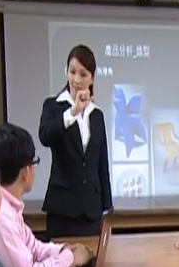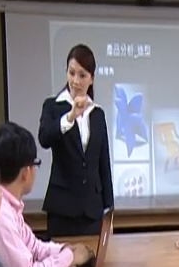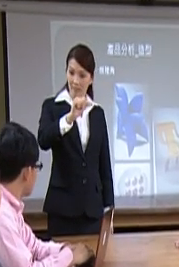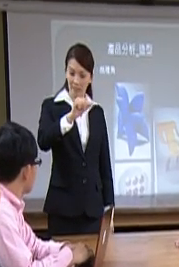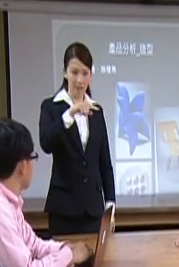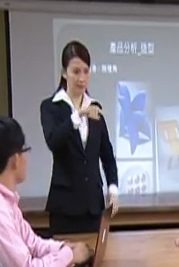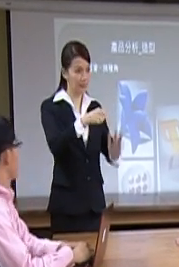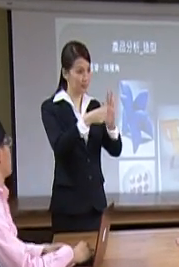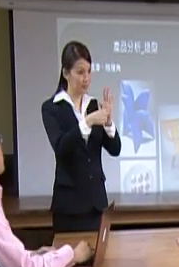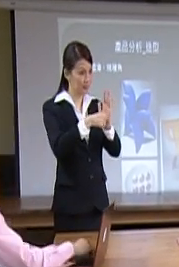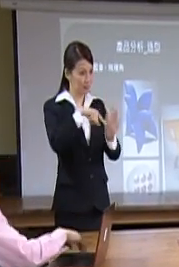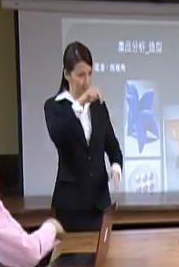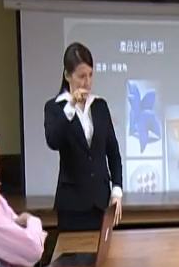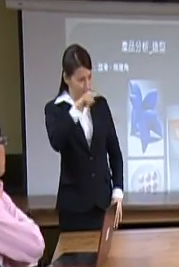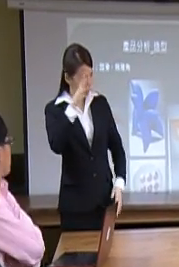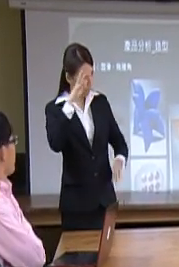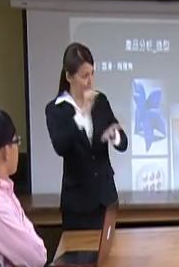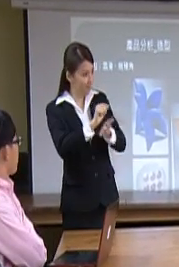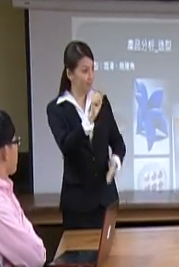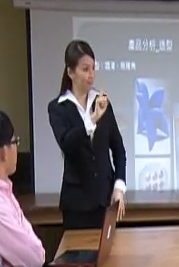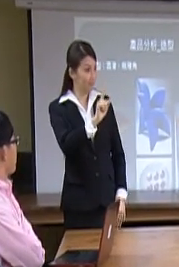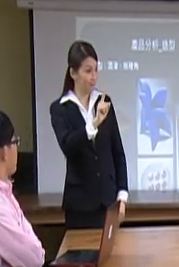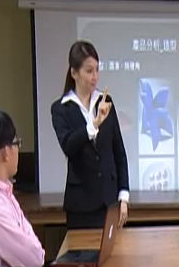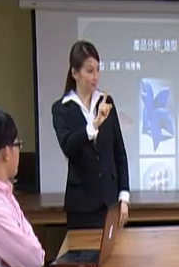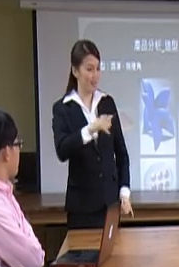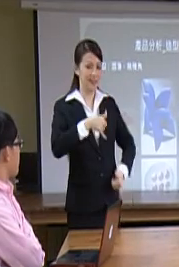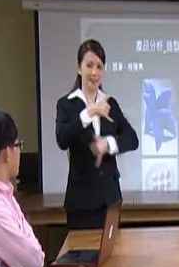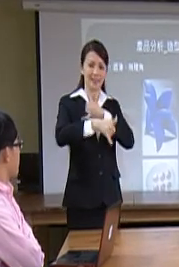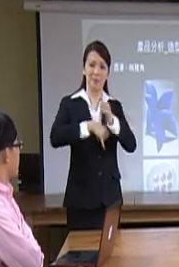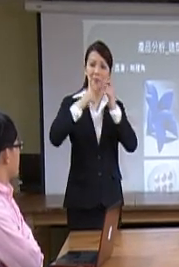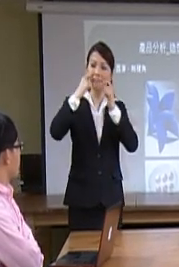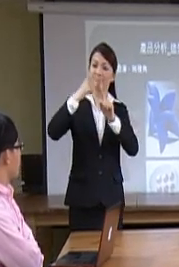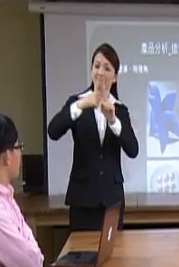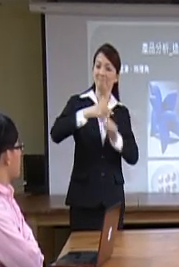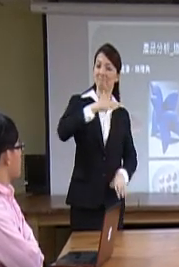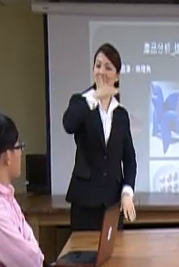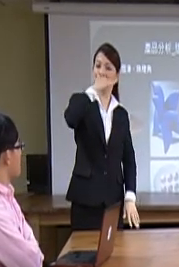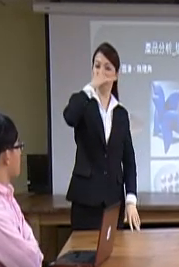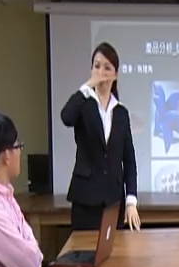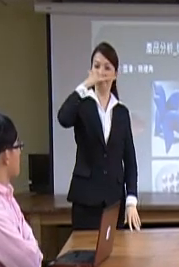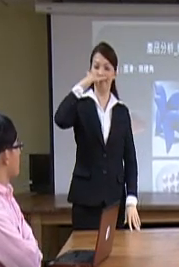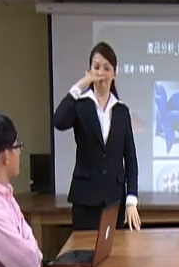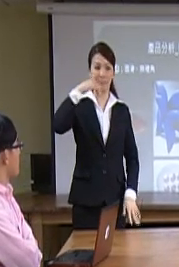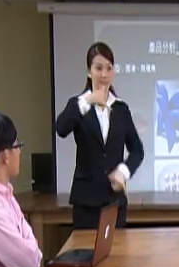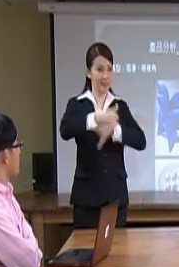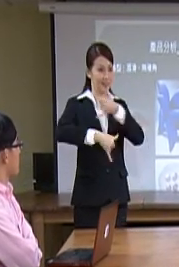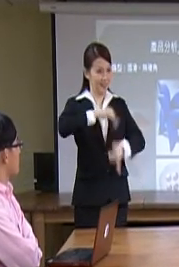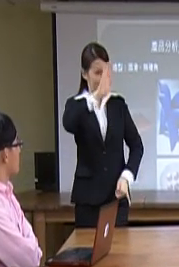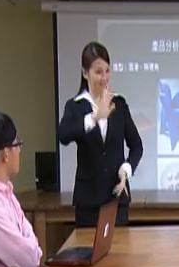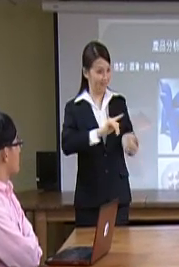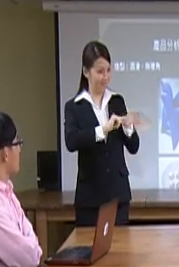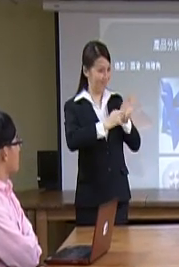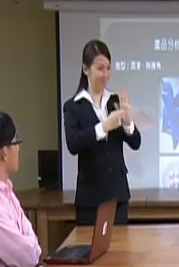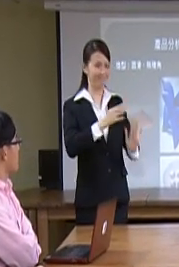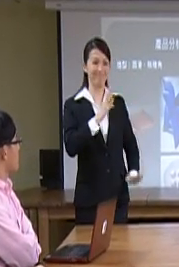Kayla， 这个名字对某些人而言。是生活品味，是生活态